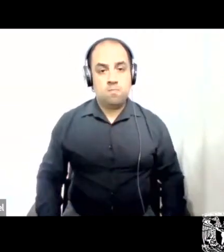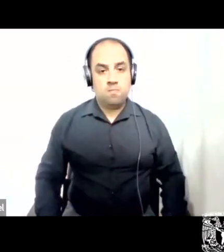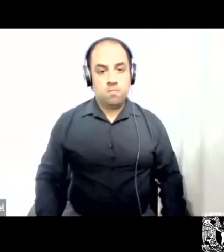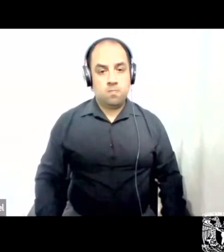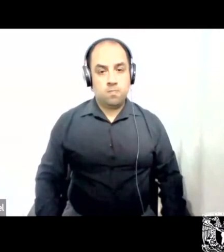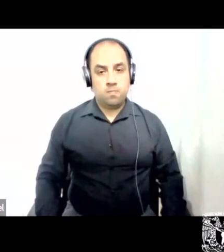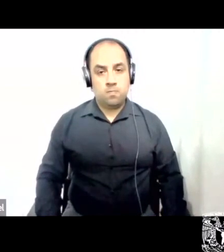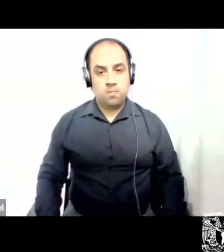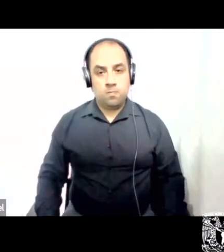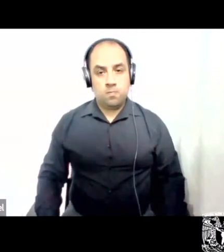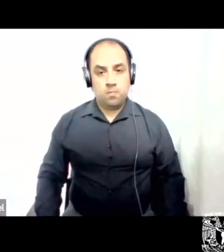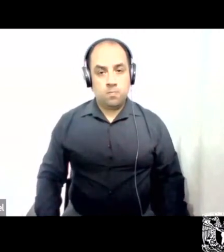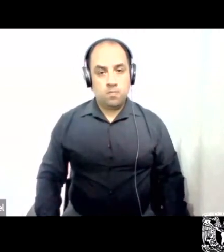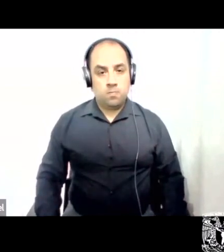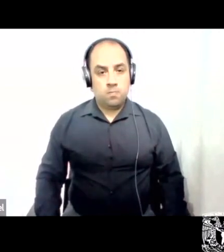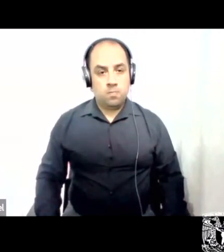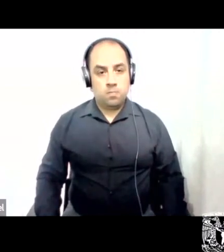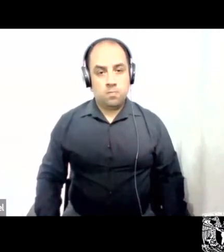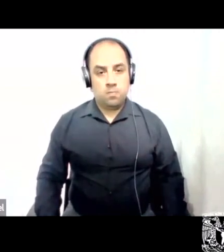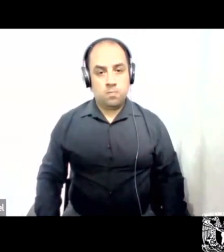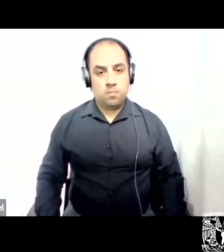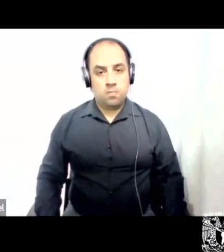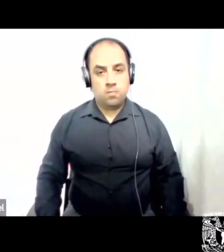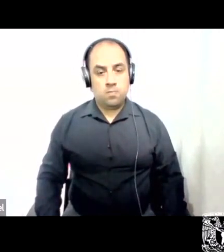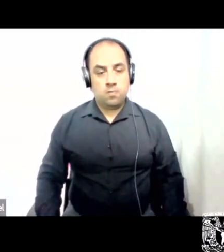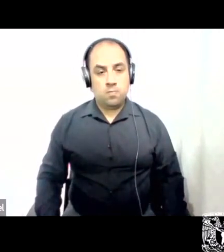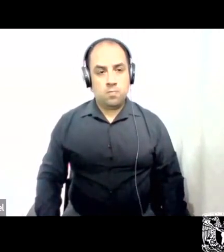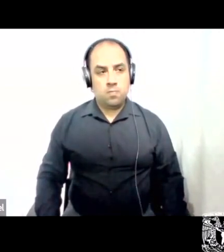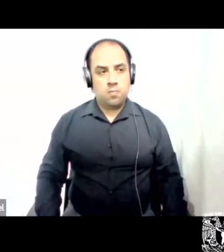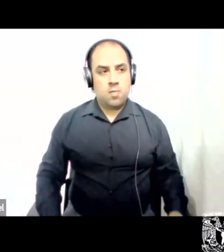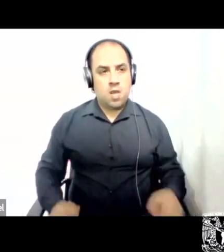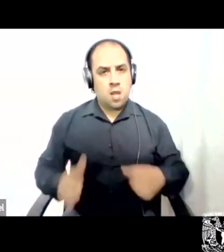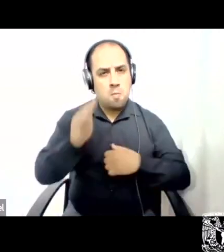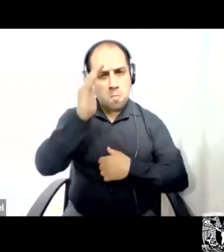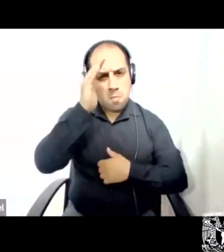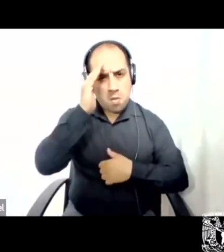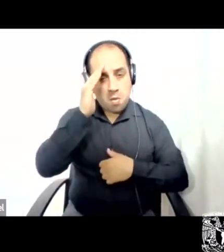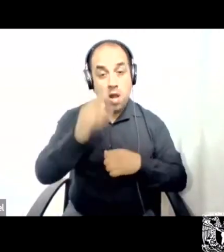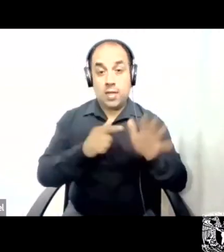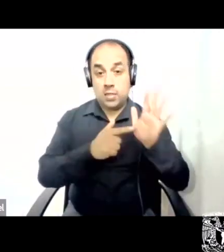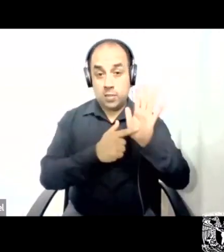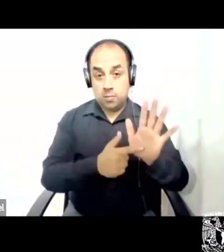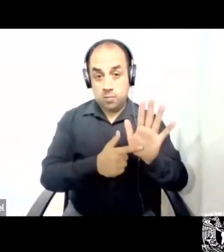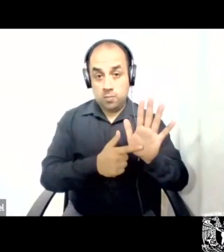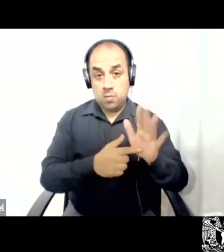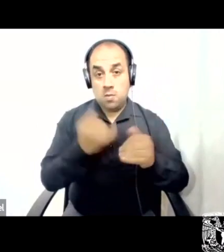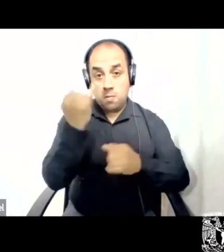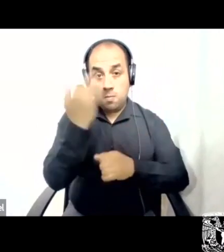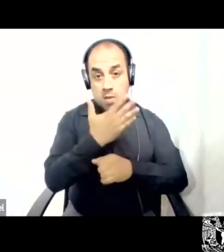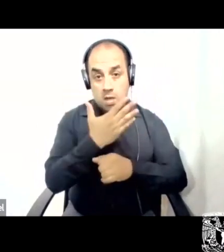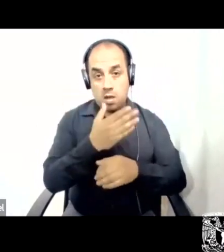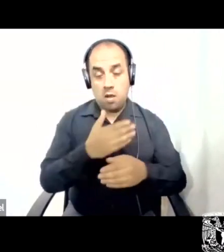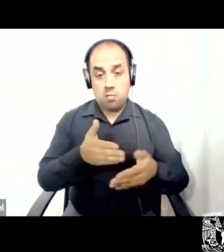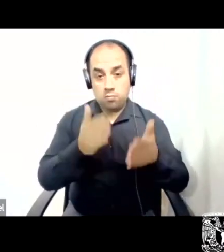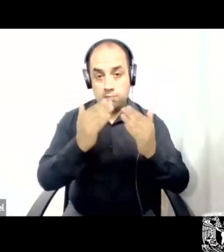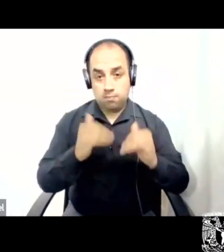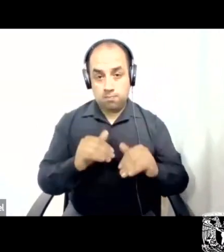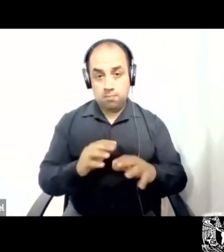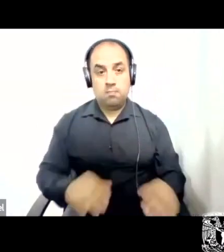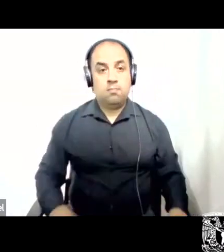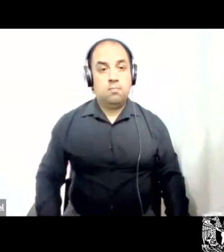Nos va a dar esos elementos para pensar ahorita las siguientes imágenes que les voy a compartir.